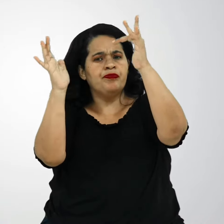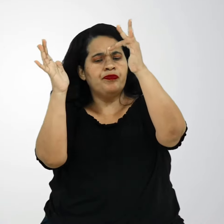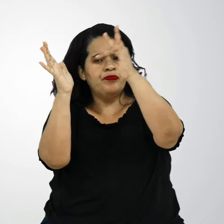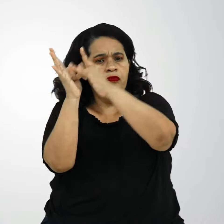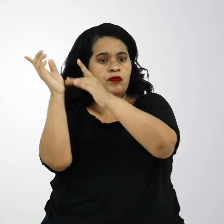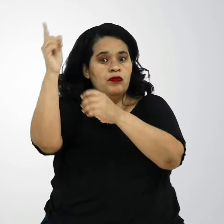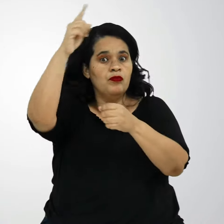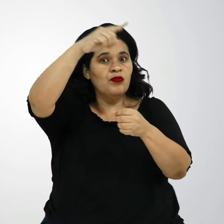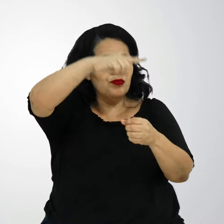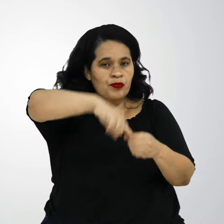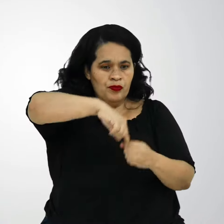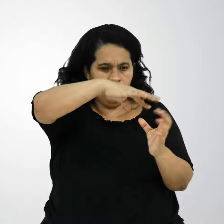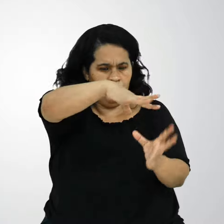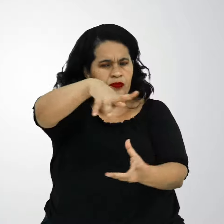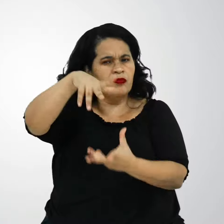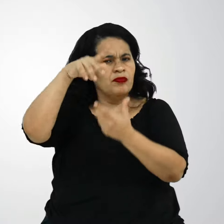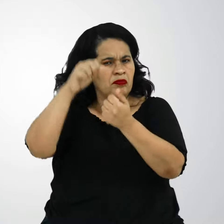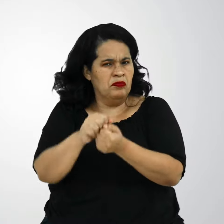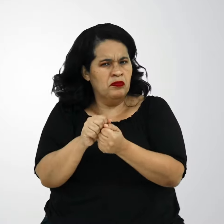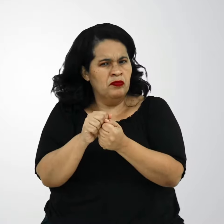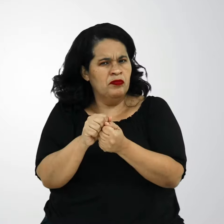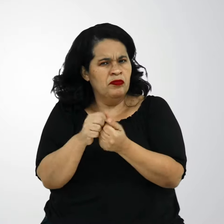do Messias. Não é muito